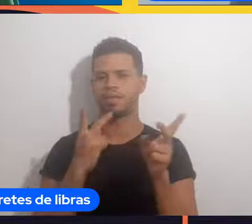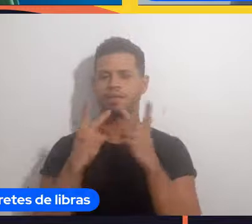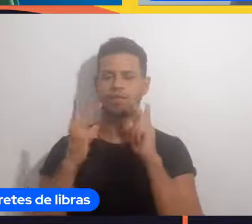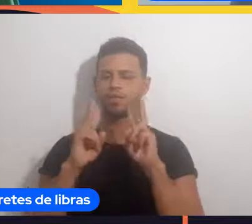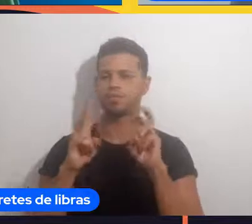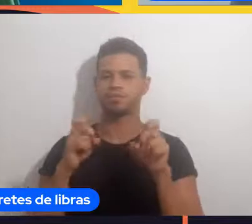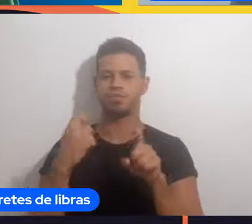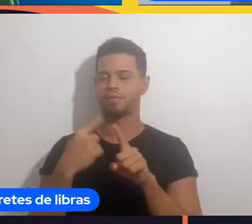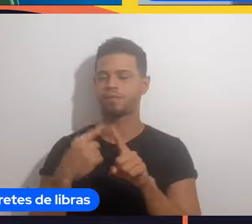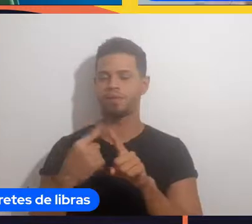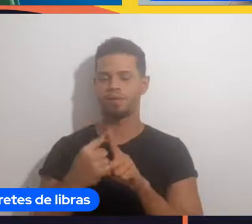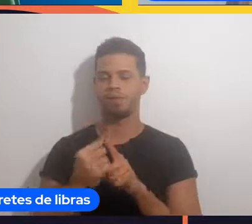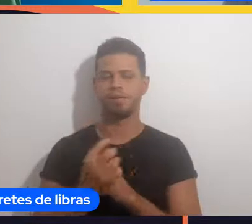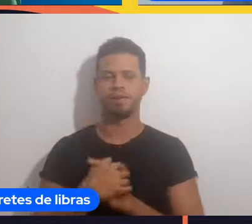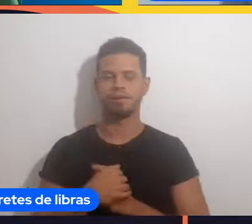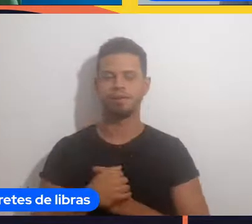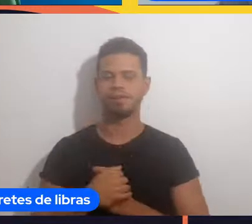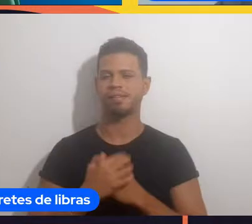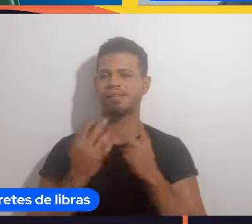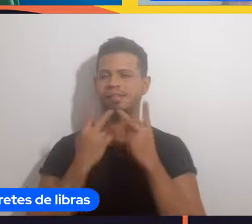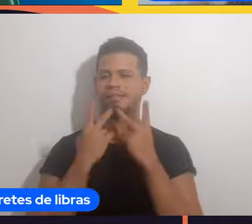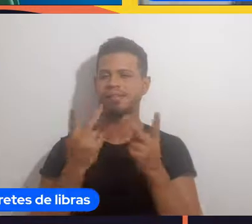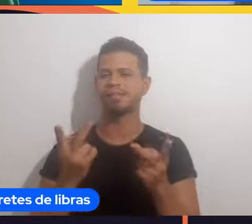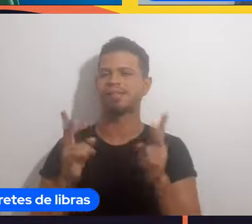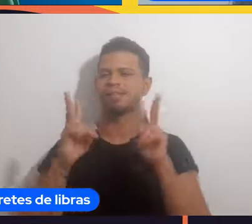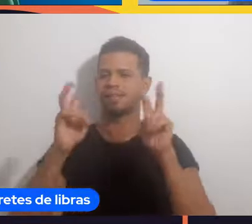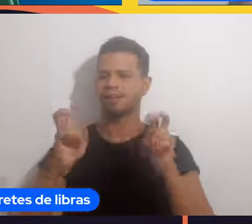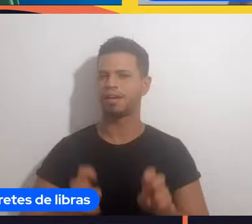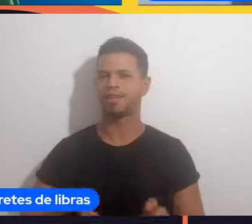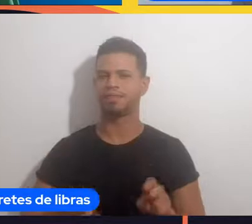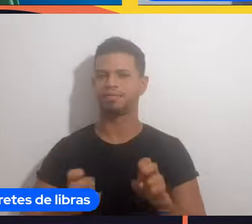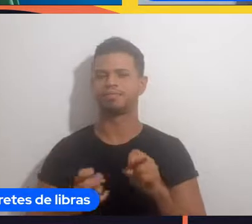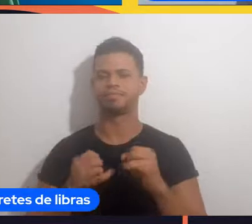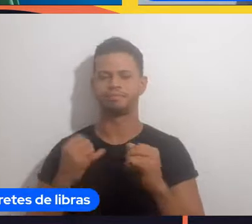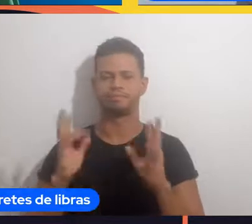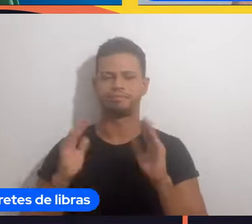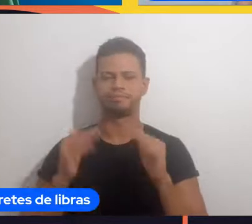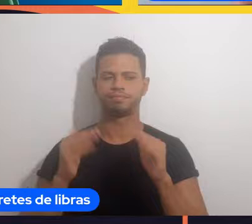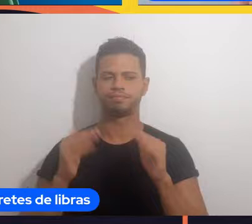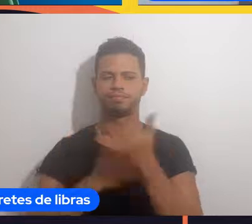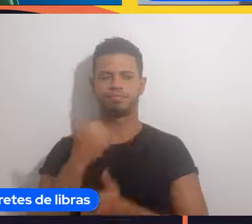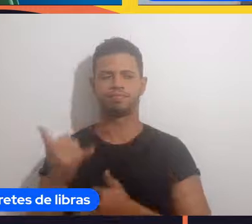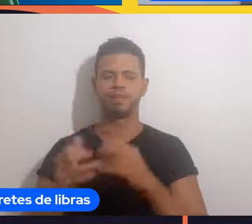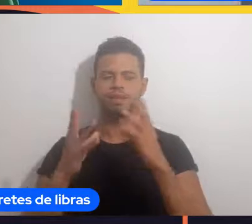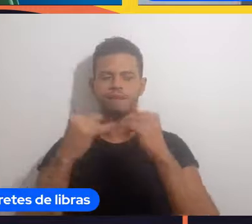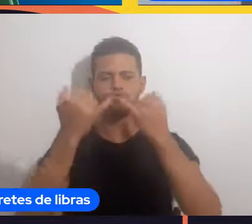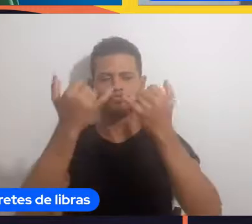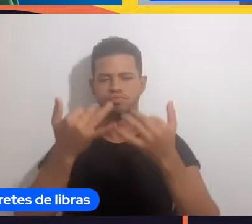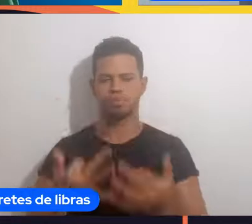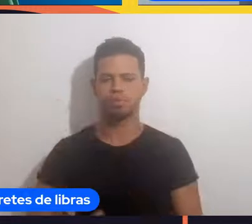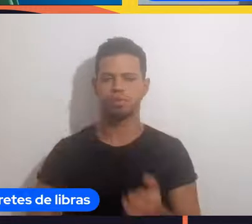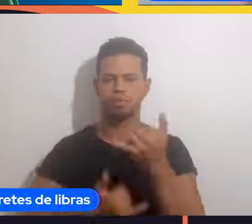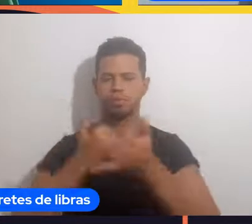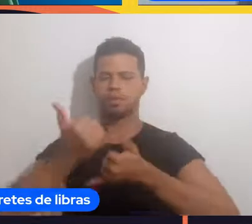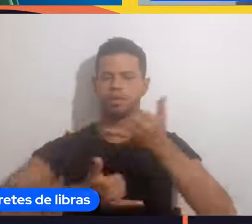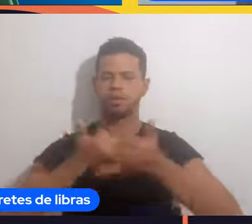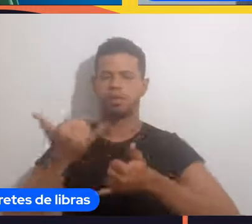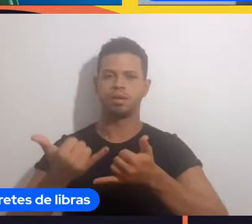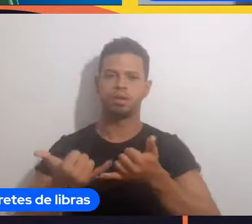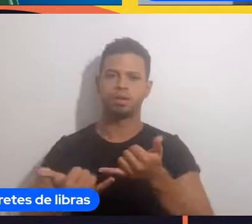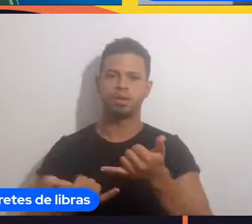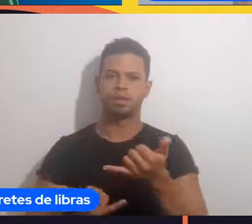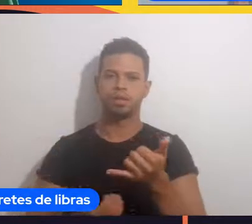perguntar sobre esses conceitos, né, do brincar. Existem muitas explicações. O brincar pode ser aplicado em vários contextos,